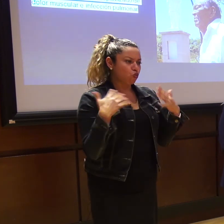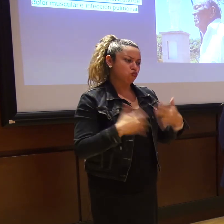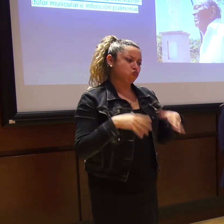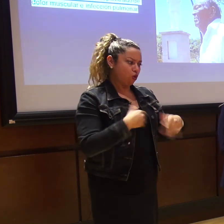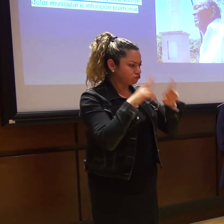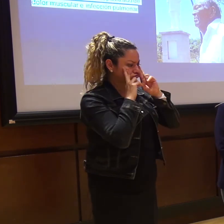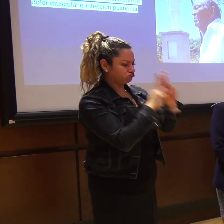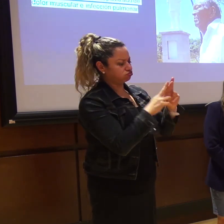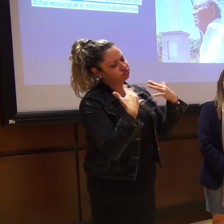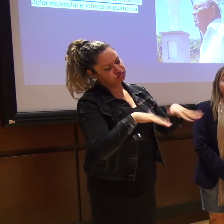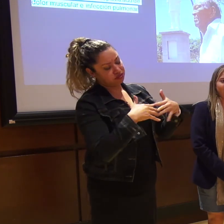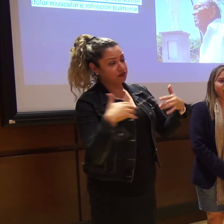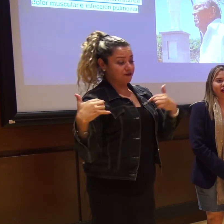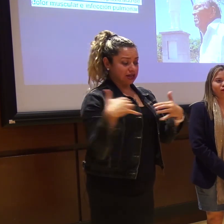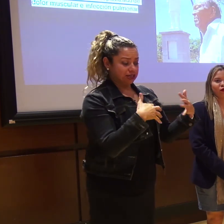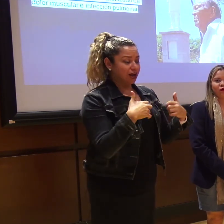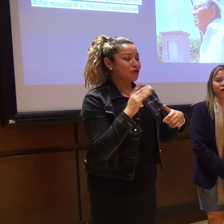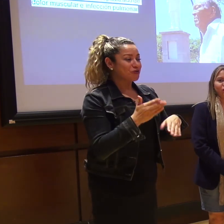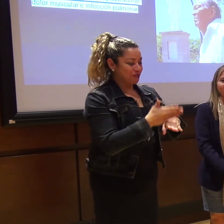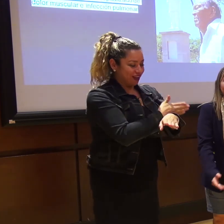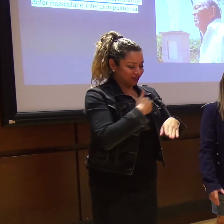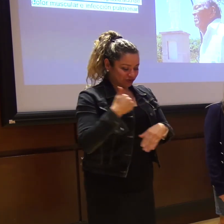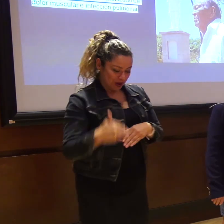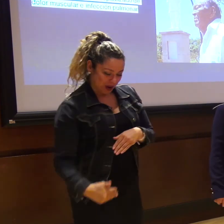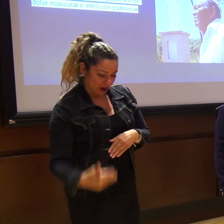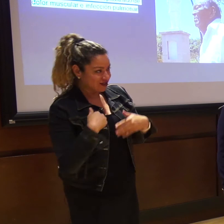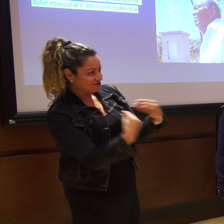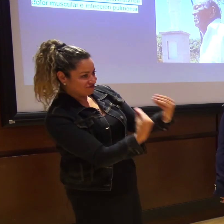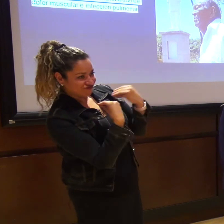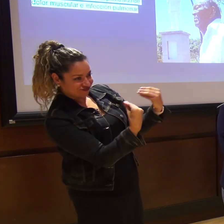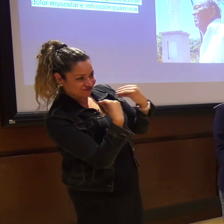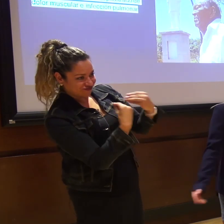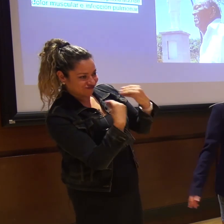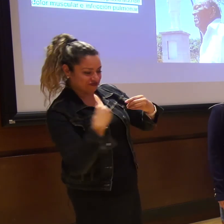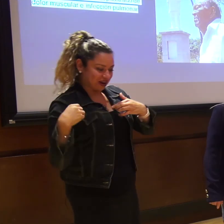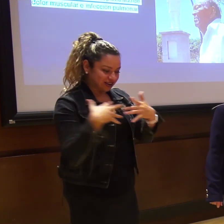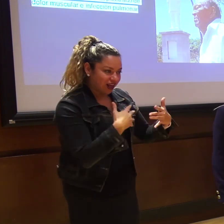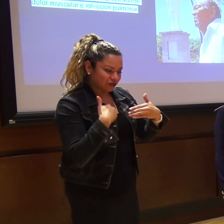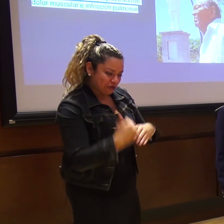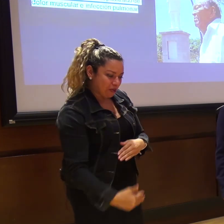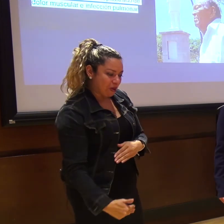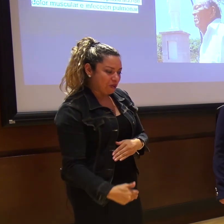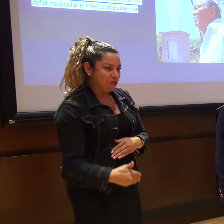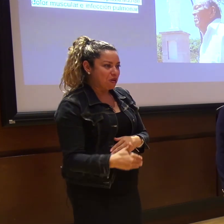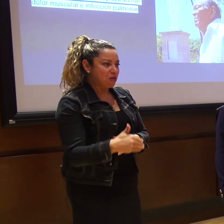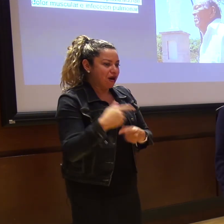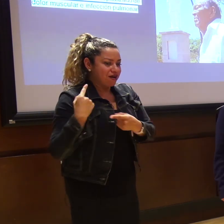pues nosotros en Sucre nos criamos con este folclore, el folclore vallenato y con el porro y todo este tipo de sentir